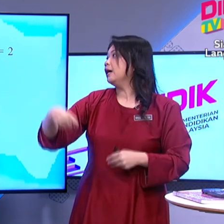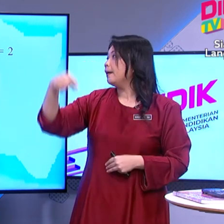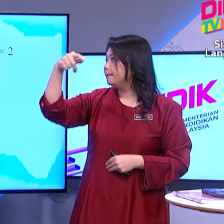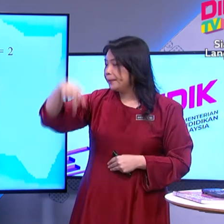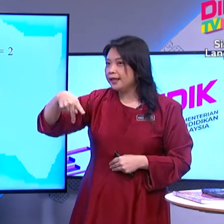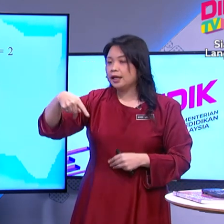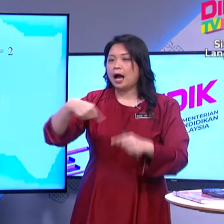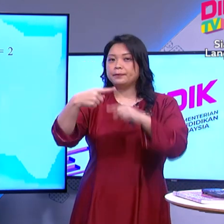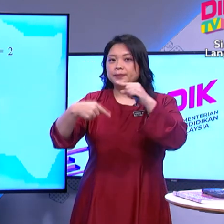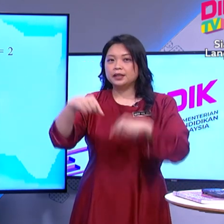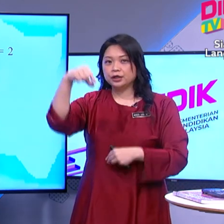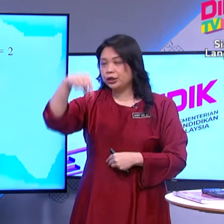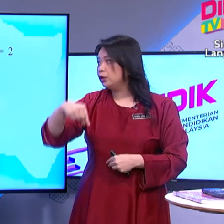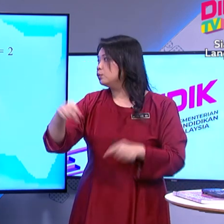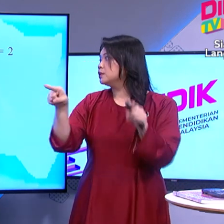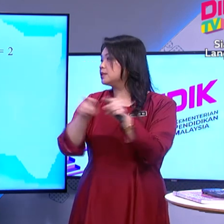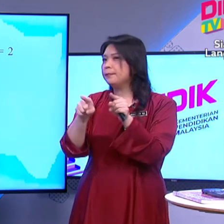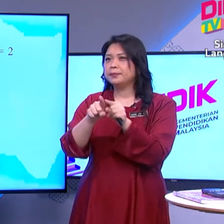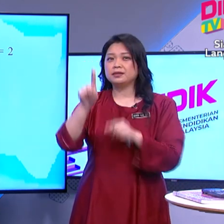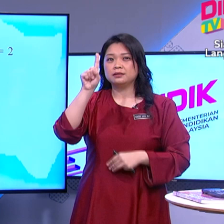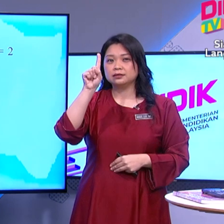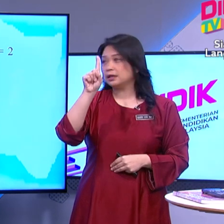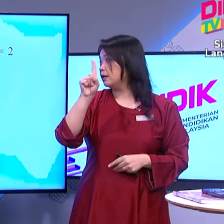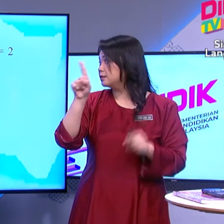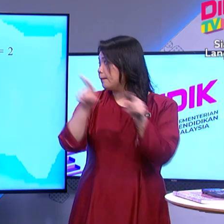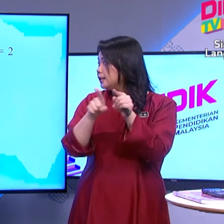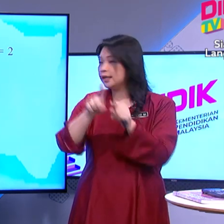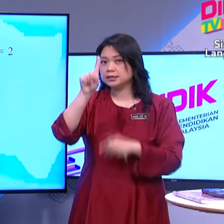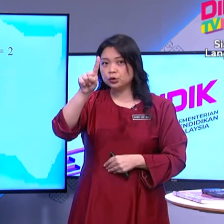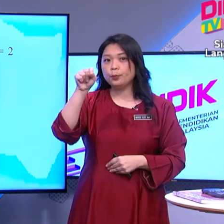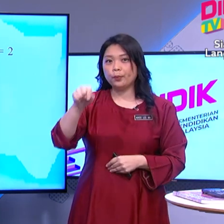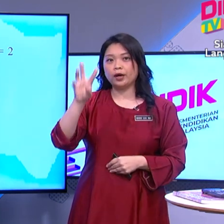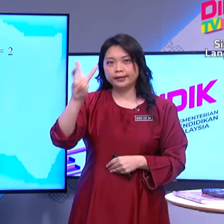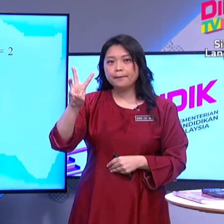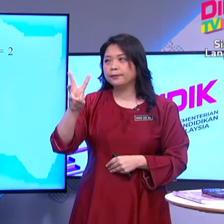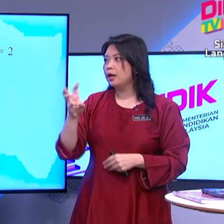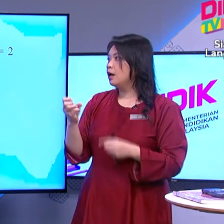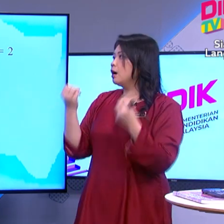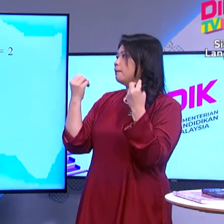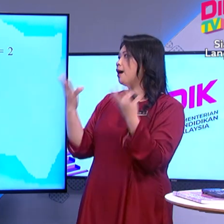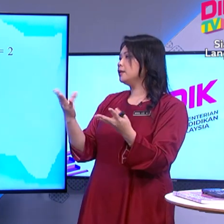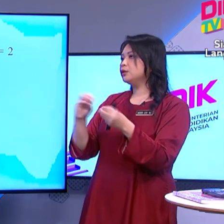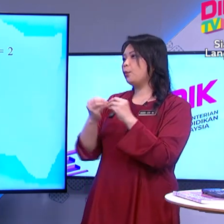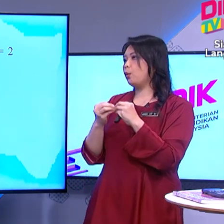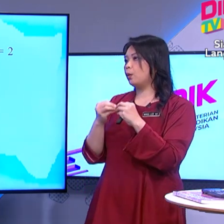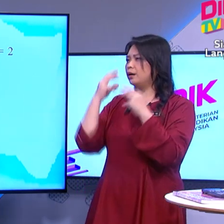Q apabila Kyu sama banyak = 1/2 6ban nya nombok